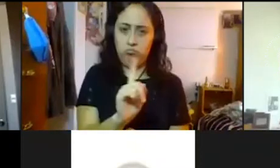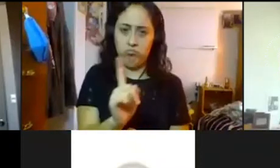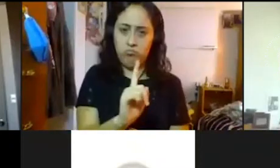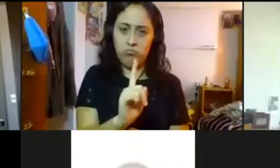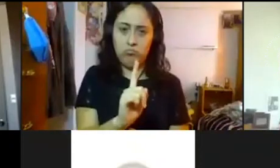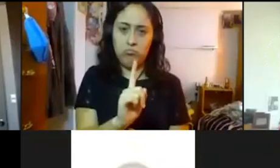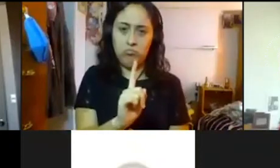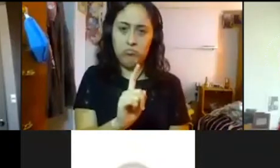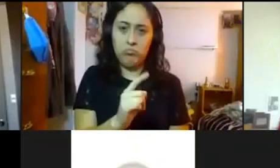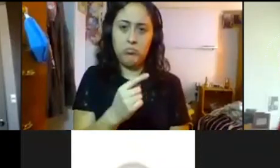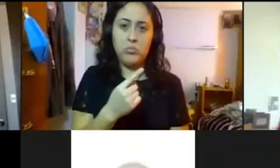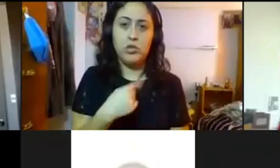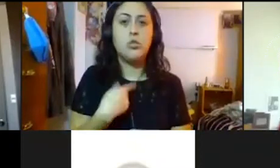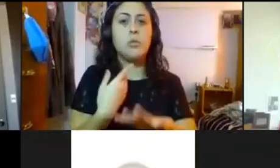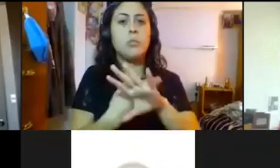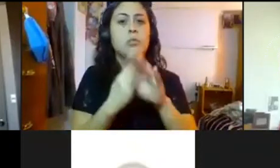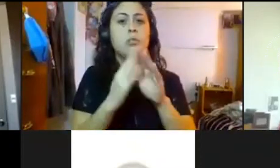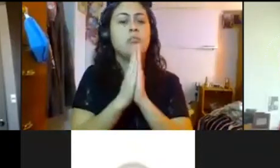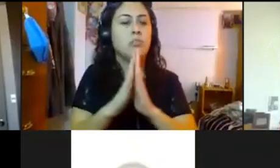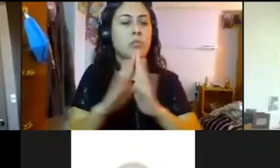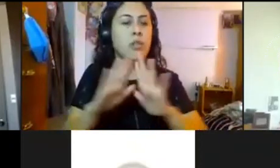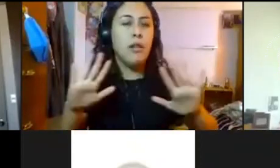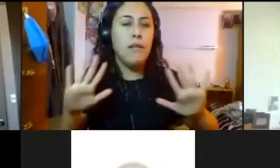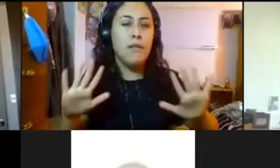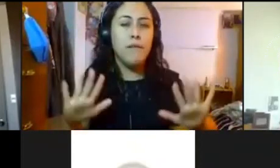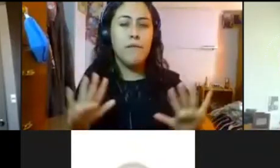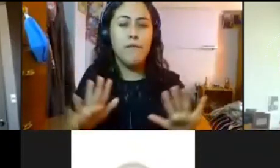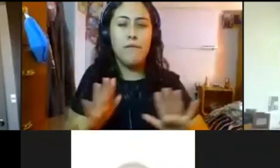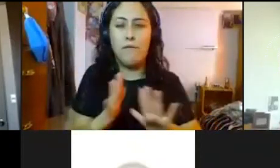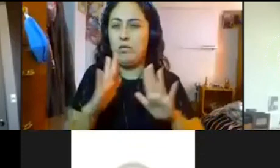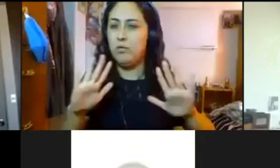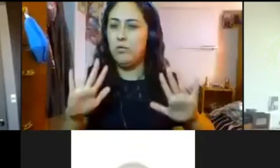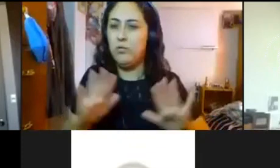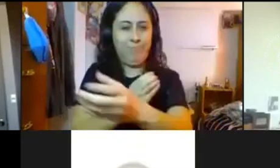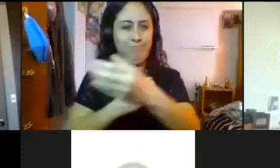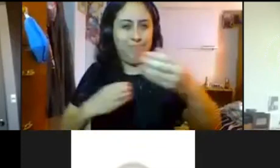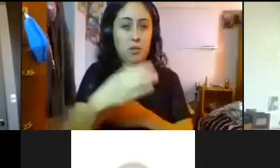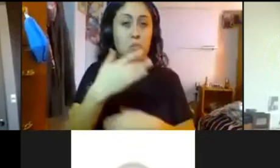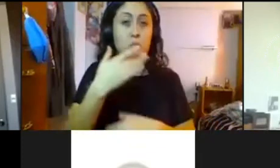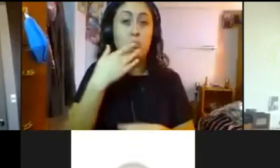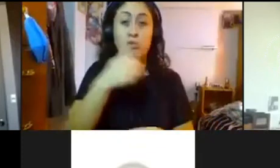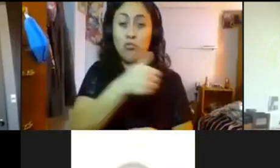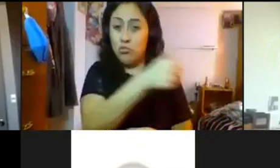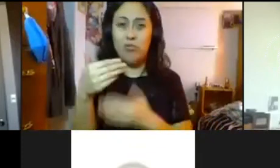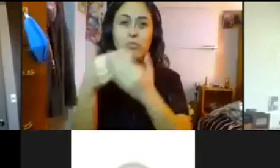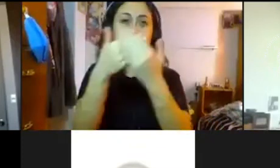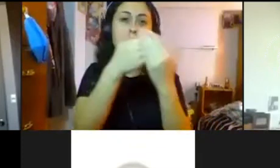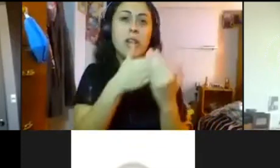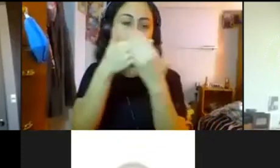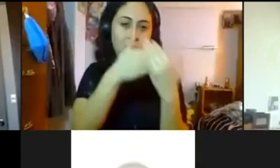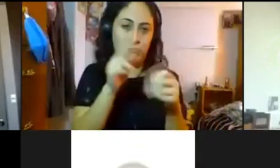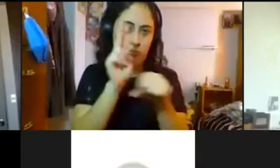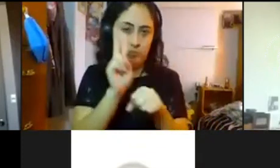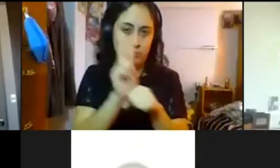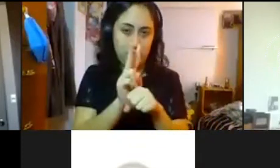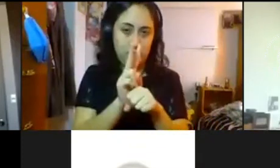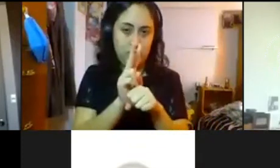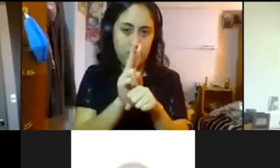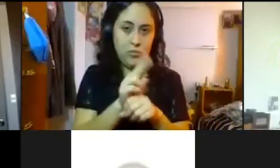yo pediría un esfuerzo y una empatía, porque ustedes están estudiando pedagogía. En la medida de lo posible, tratemos